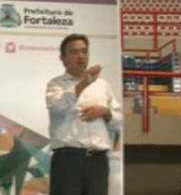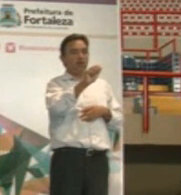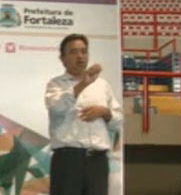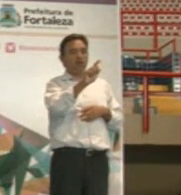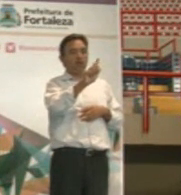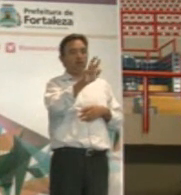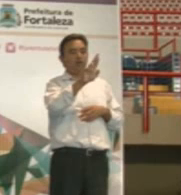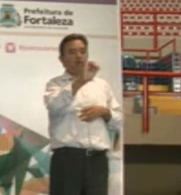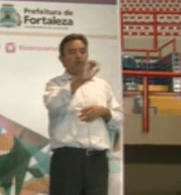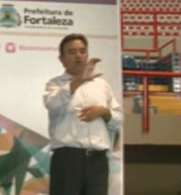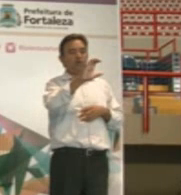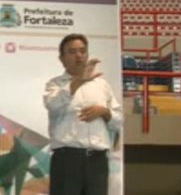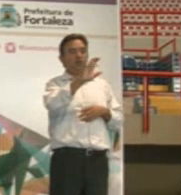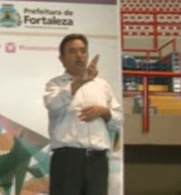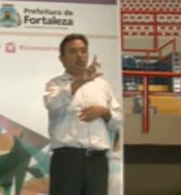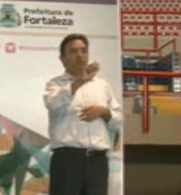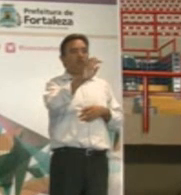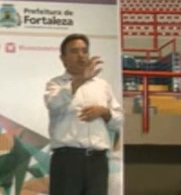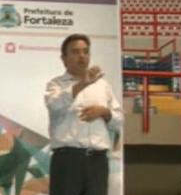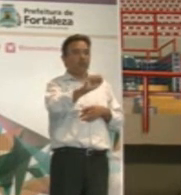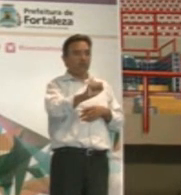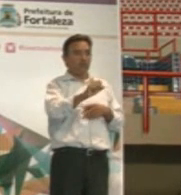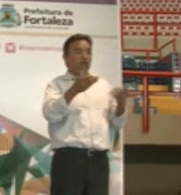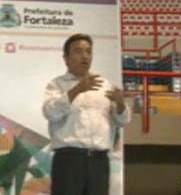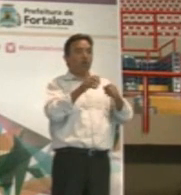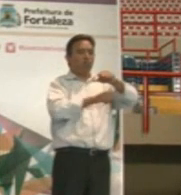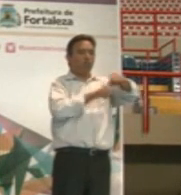Mapitoba. Professor, como é que é?